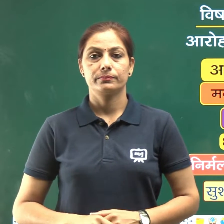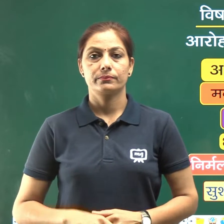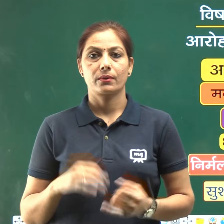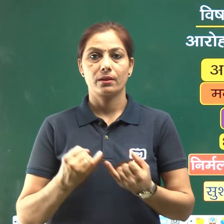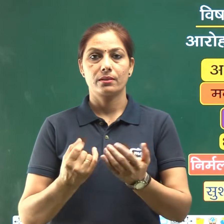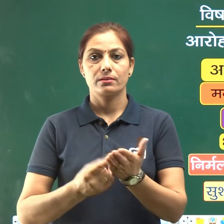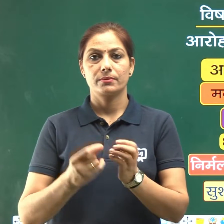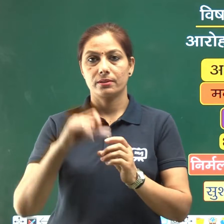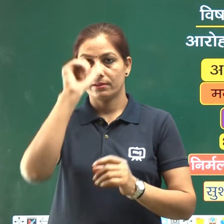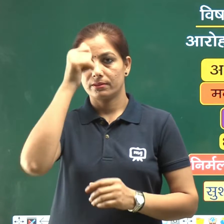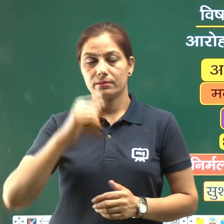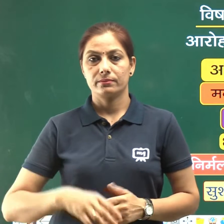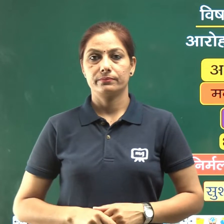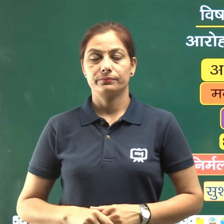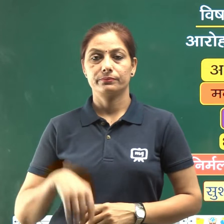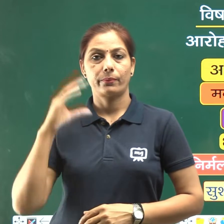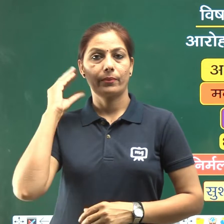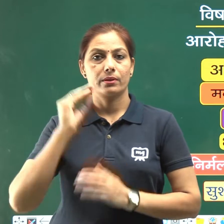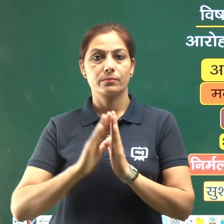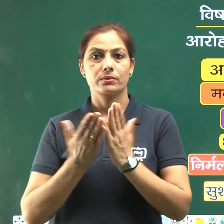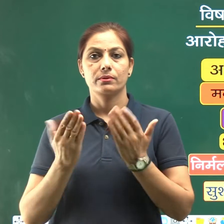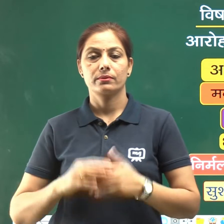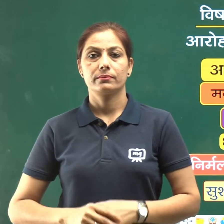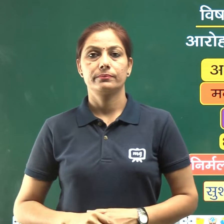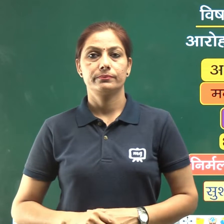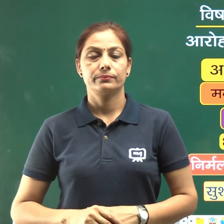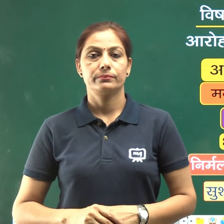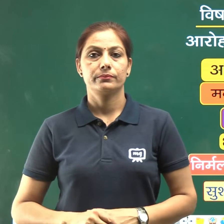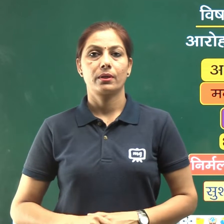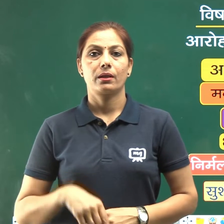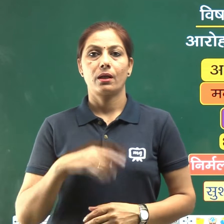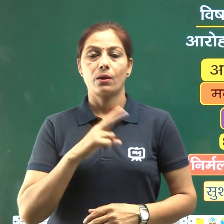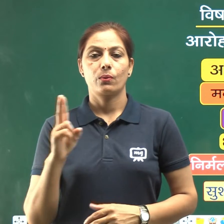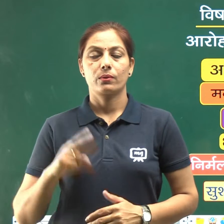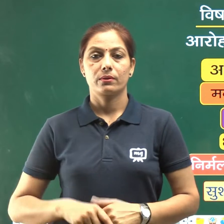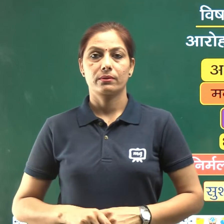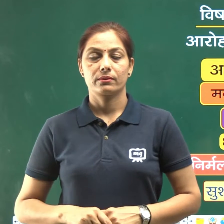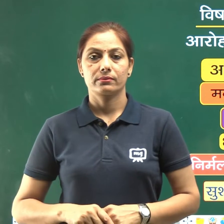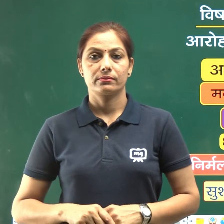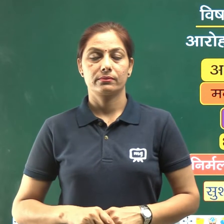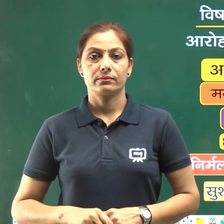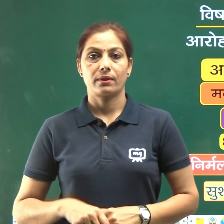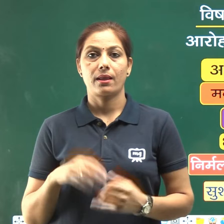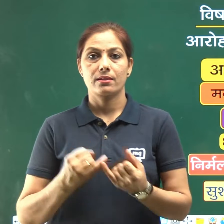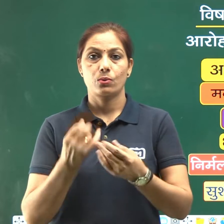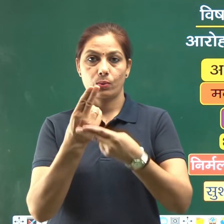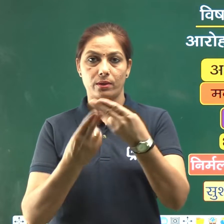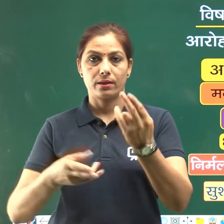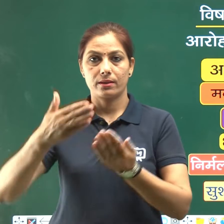हिंदी विषय की पाठ्य पुस्तक आरोह के गद्य खंड के